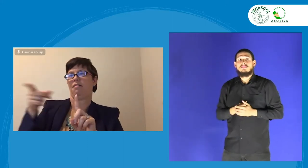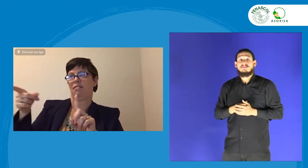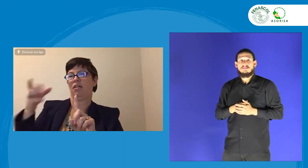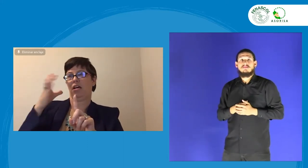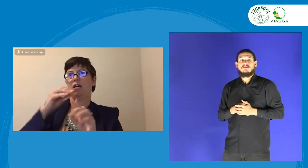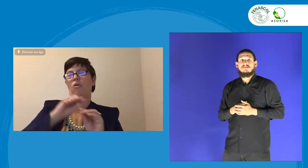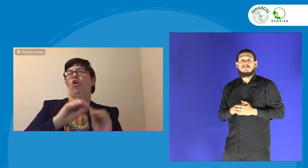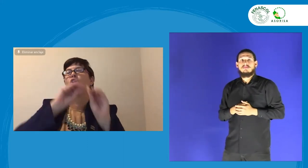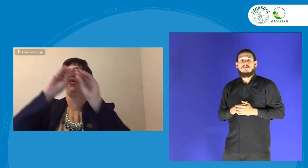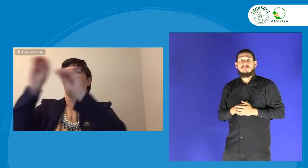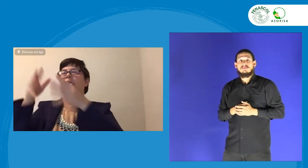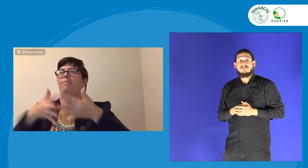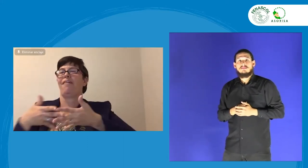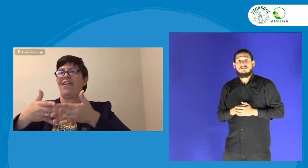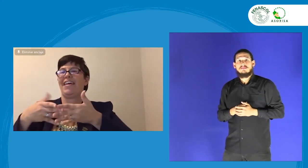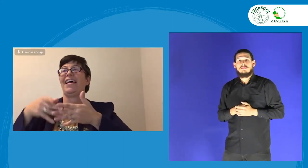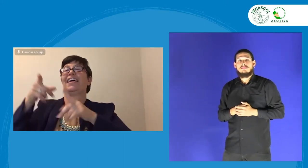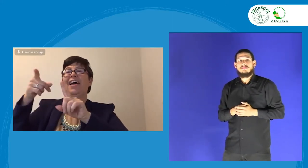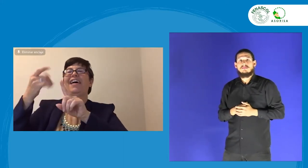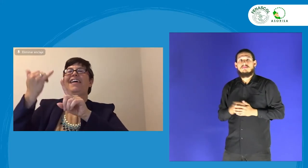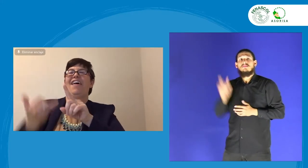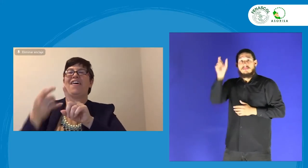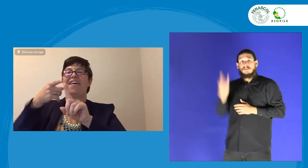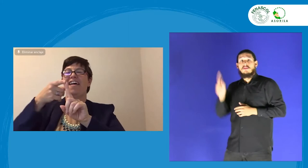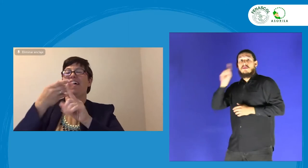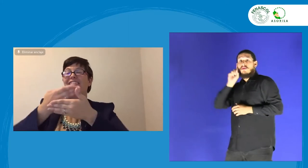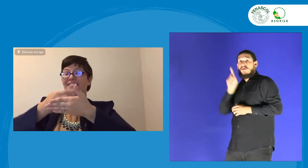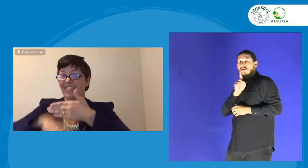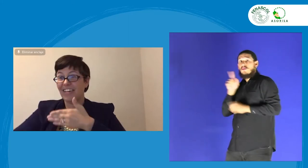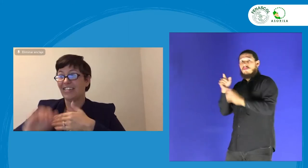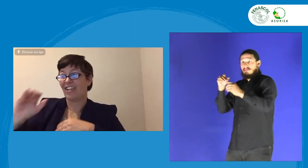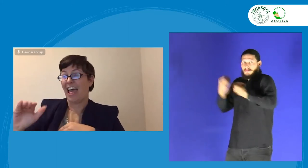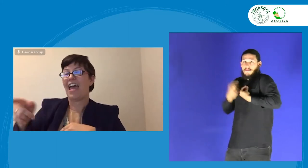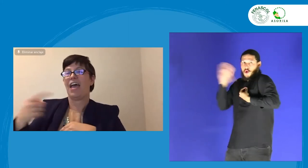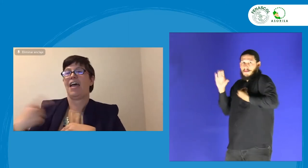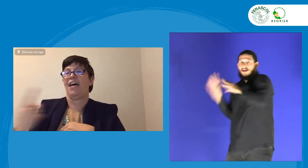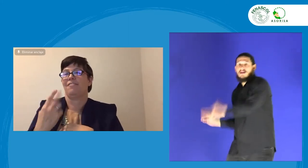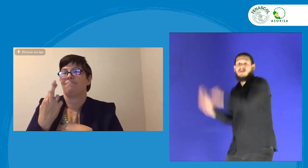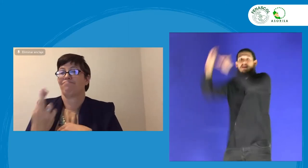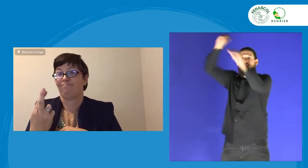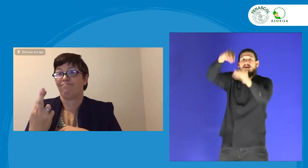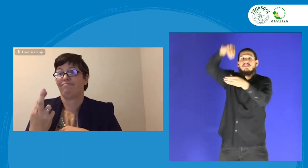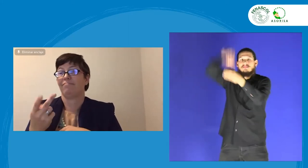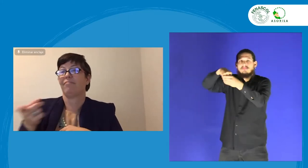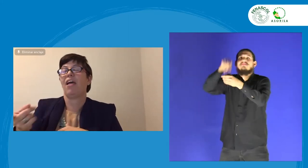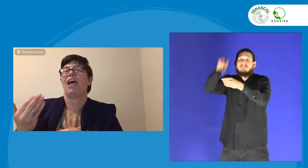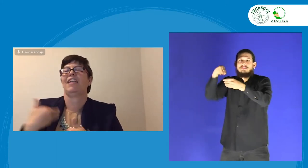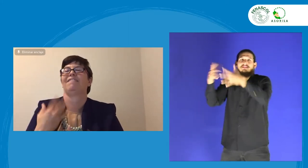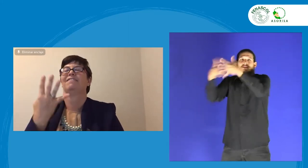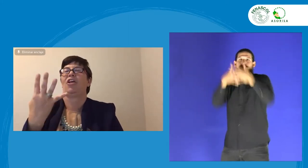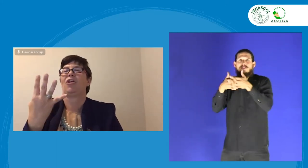las personas sordas que han venido a los Estados Unidos y que pues tienen